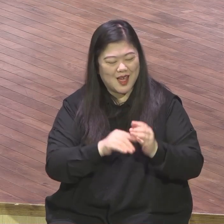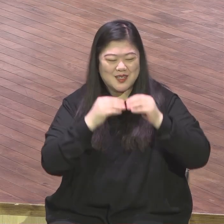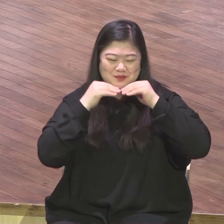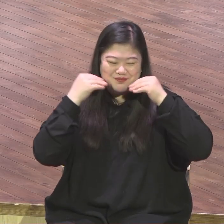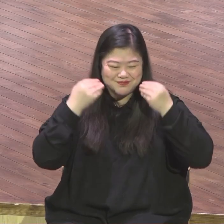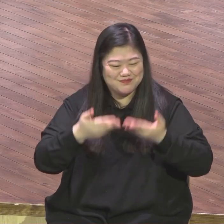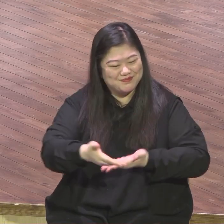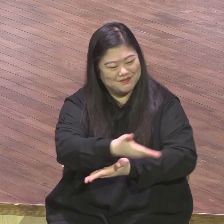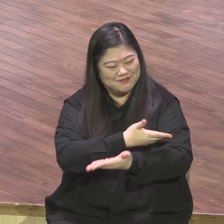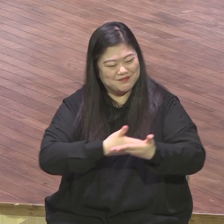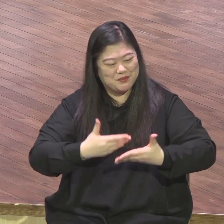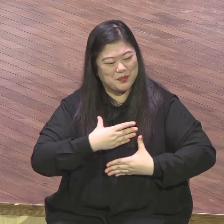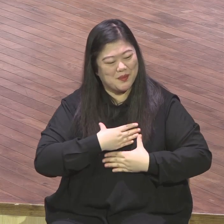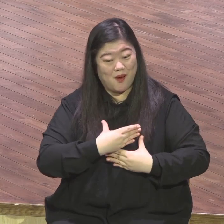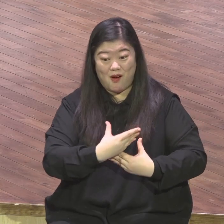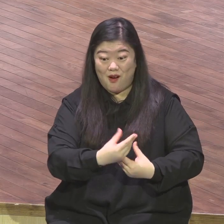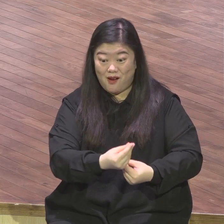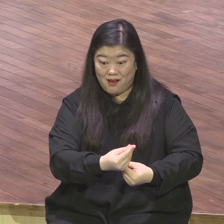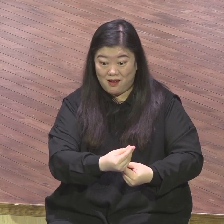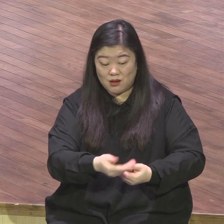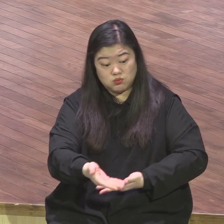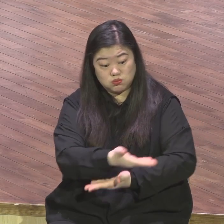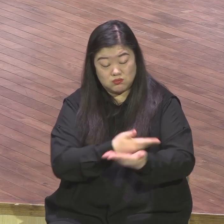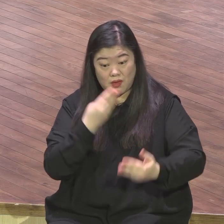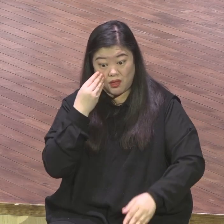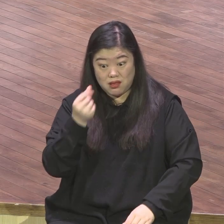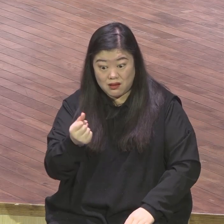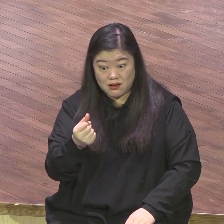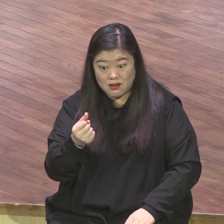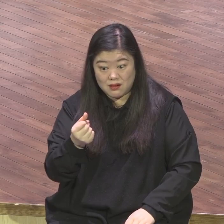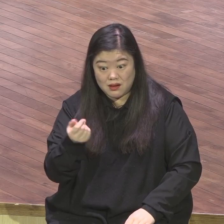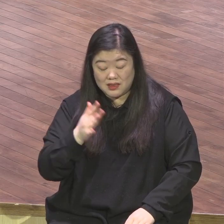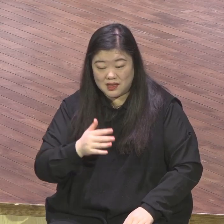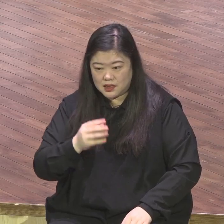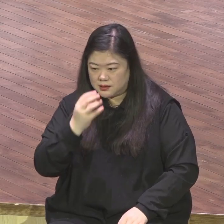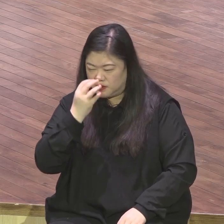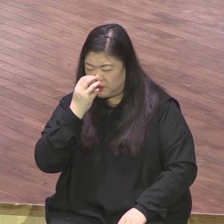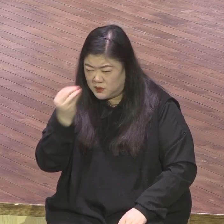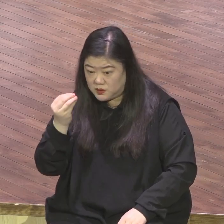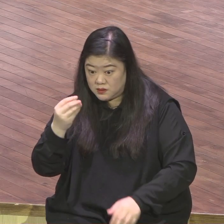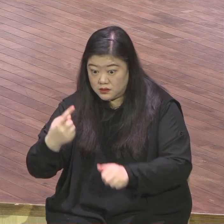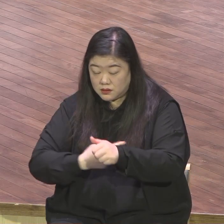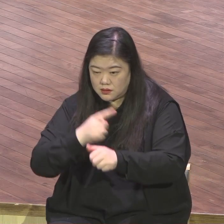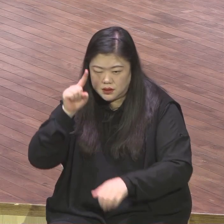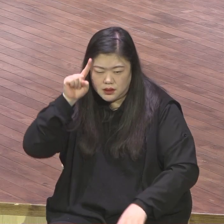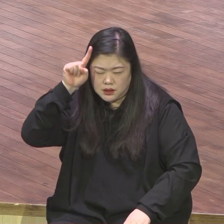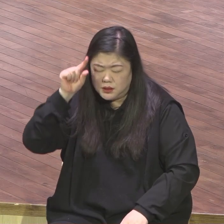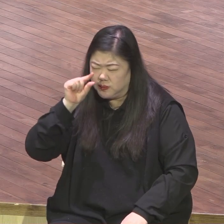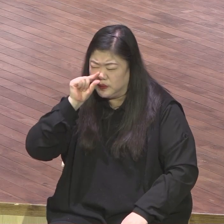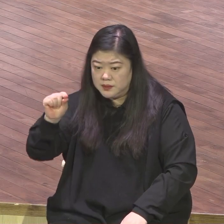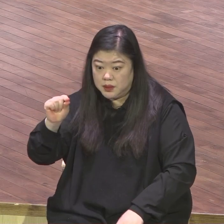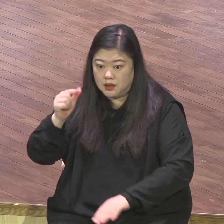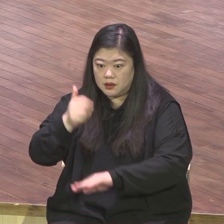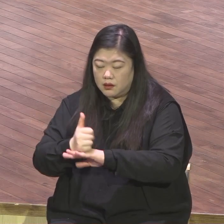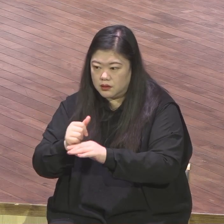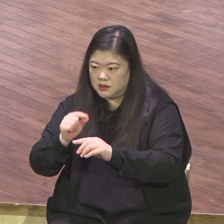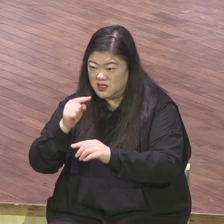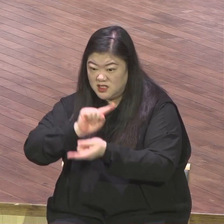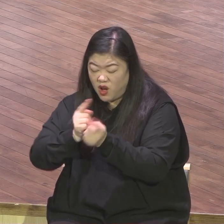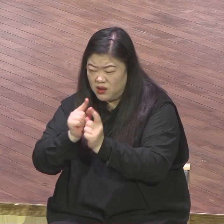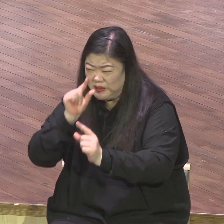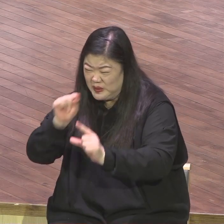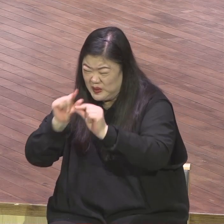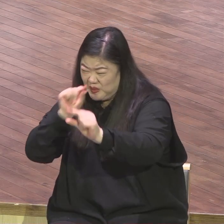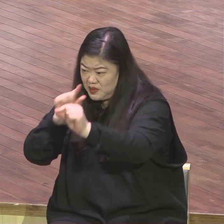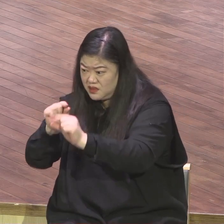이끌어갑니다. 분쟁하게 만듭니다. 그래서 교회 안에서 교구에서 뭐 불평 불만 그거 다 틀린